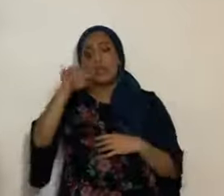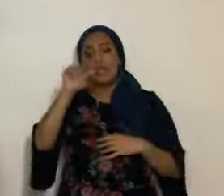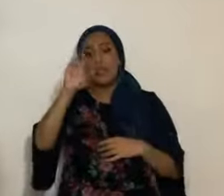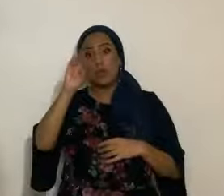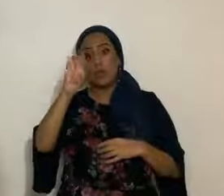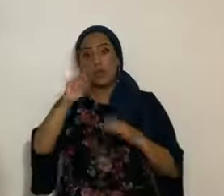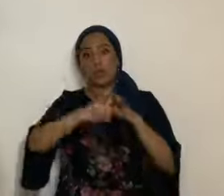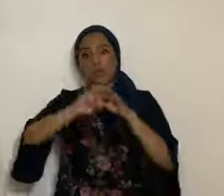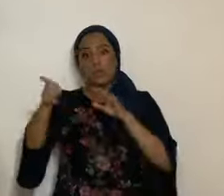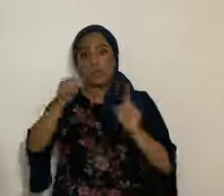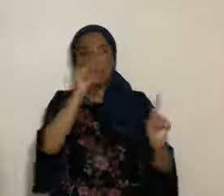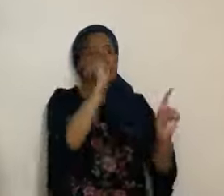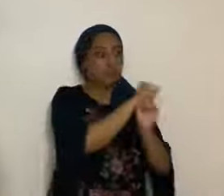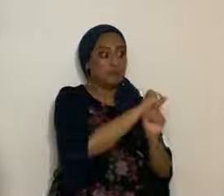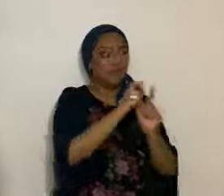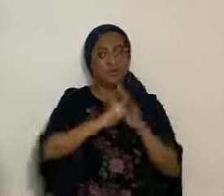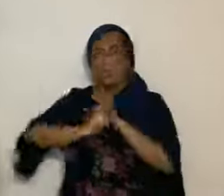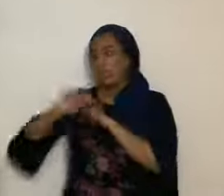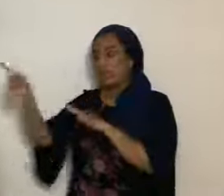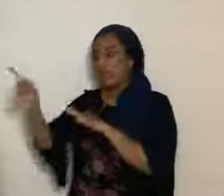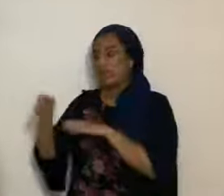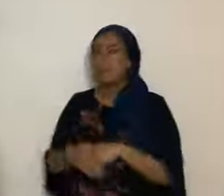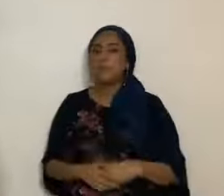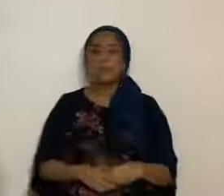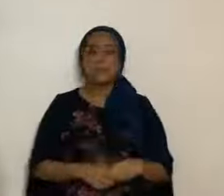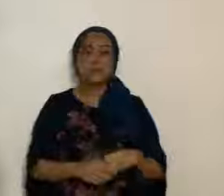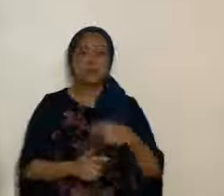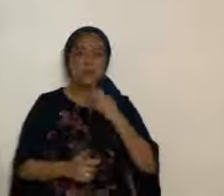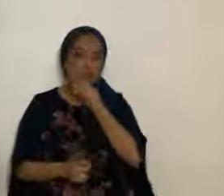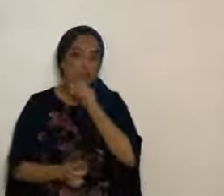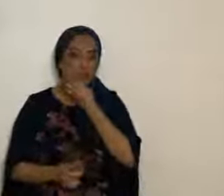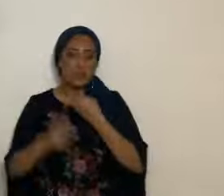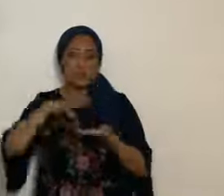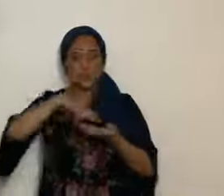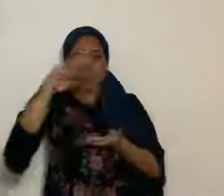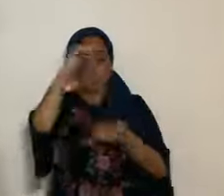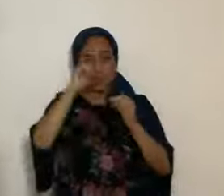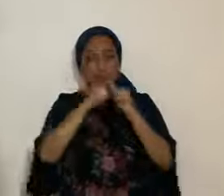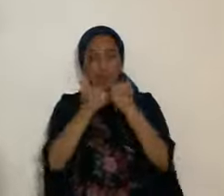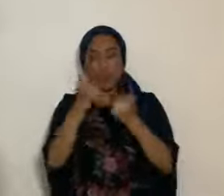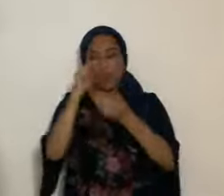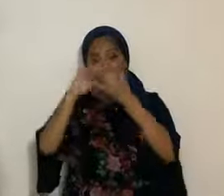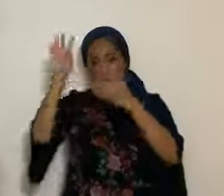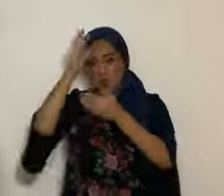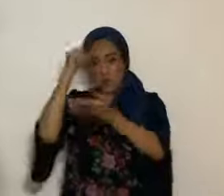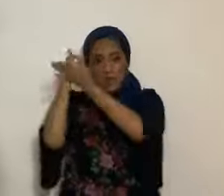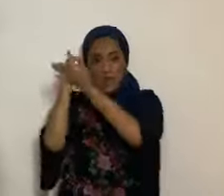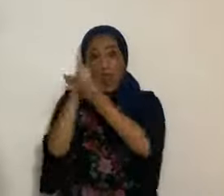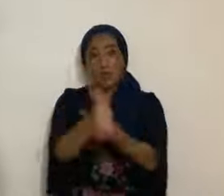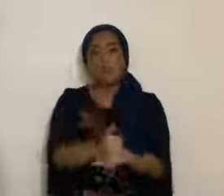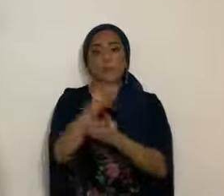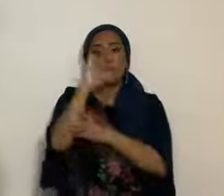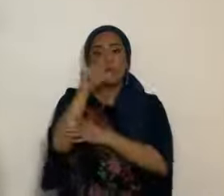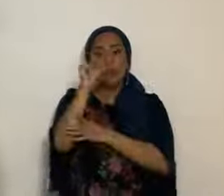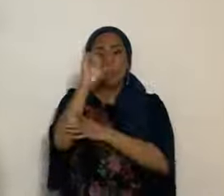lo engaña y huye. Y vamos a darnos cuenta cómo el Eterno obró a favor de Jacob, impidiéndole a